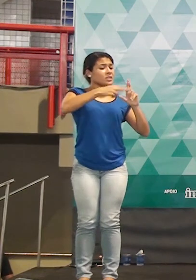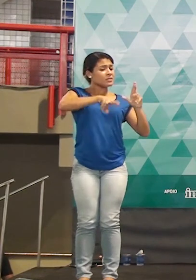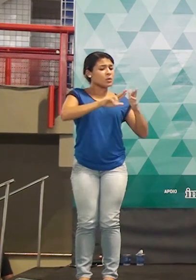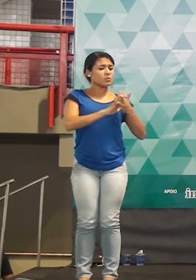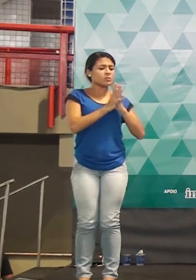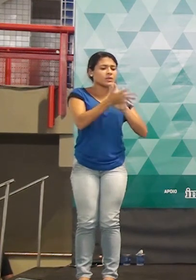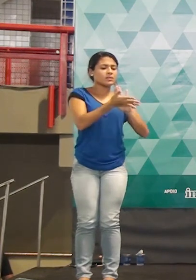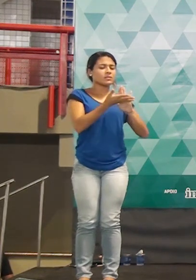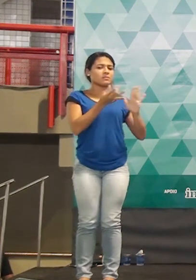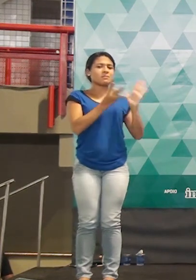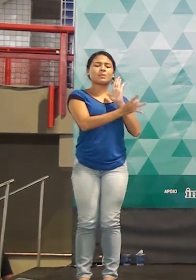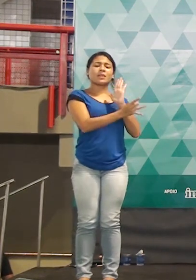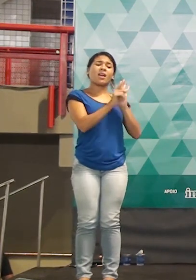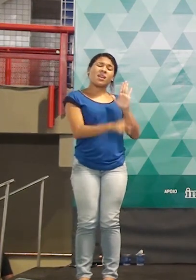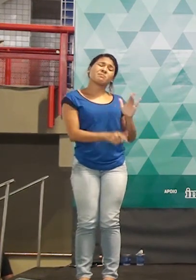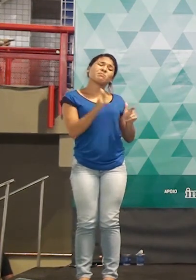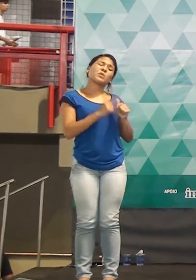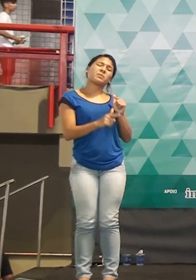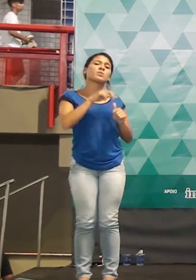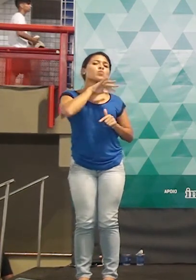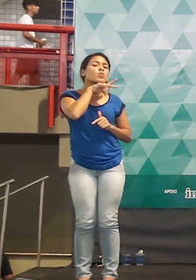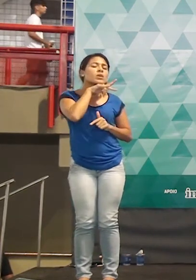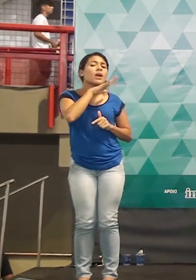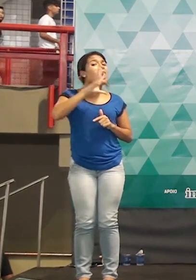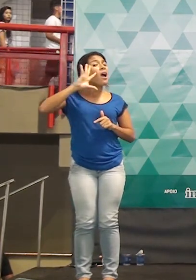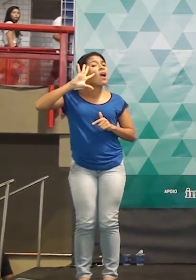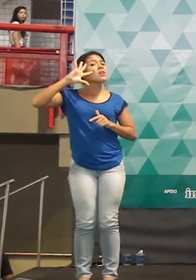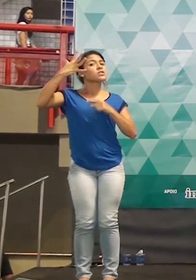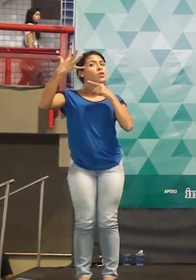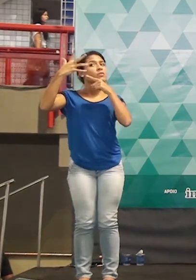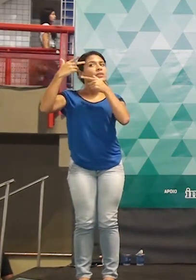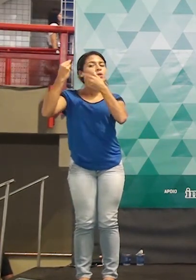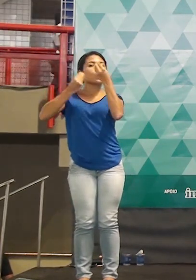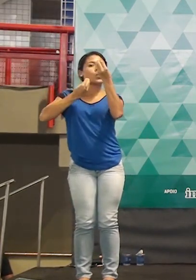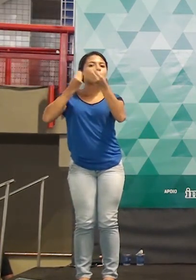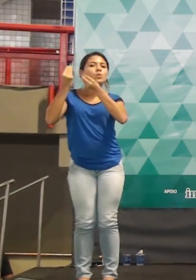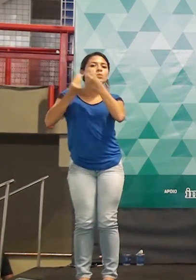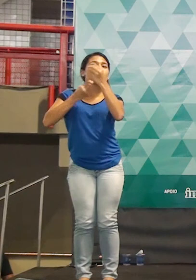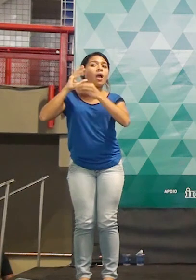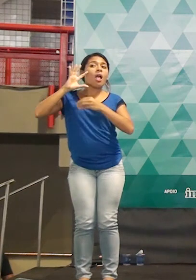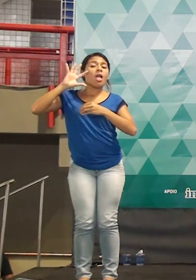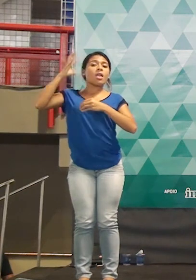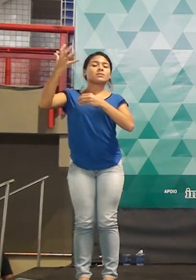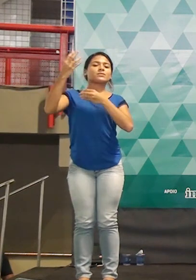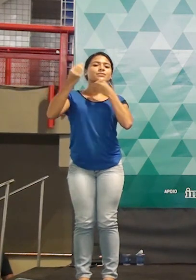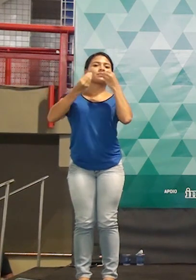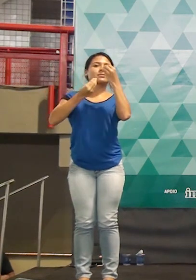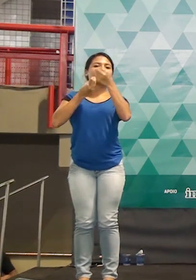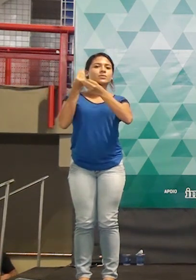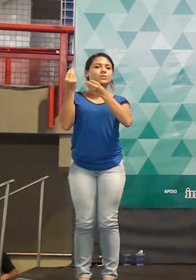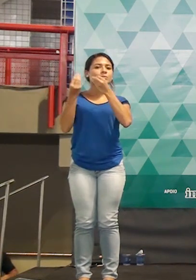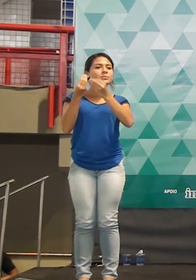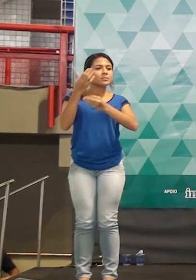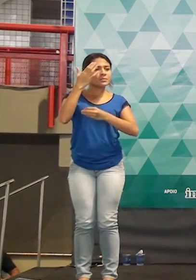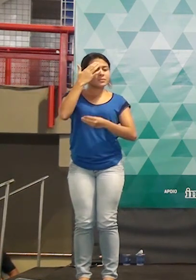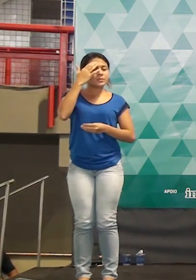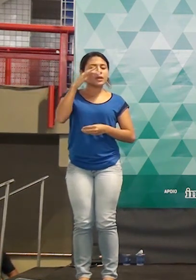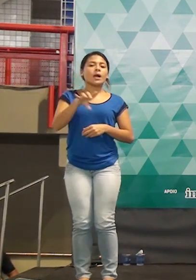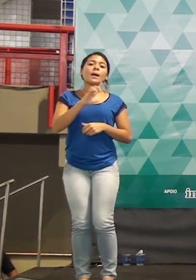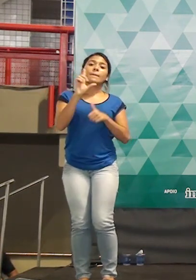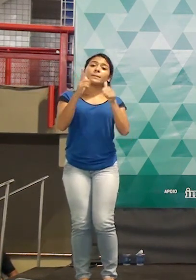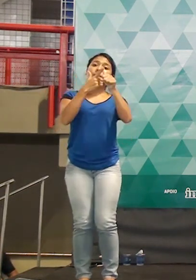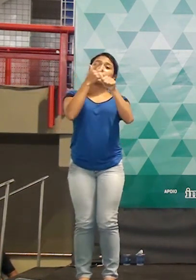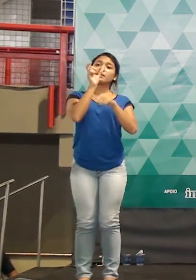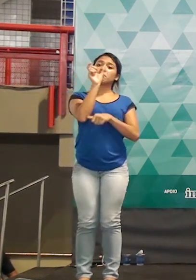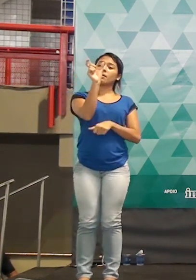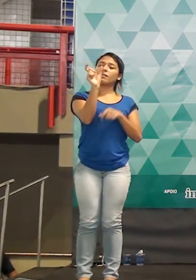mulher, sempre fica essa dica. Fiquem antenados na primeira palavra. A primeira